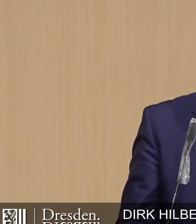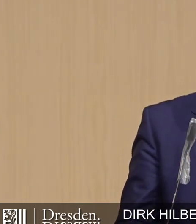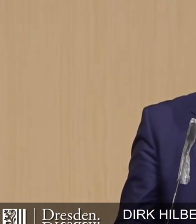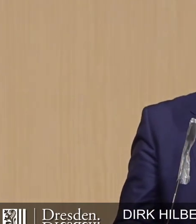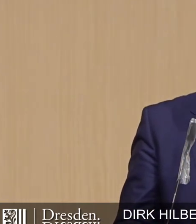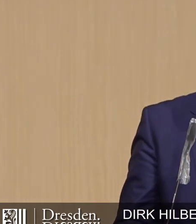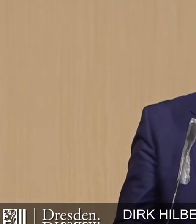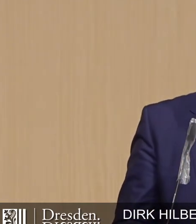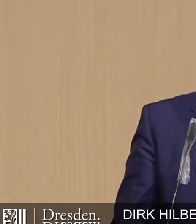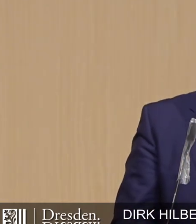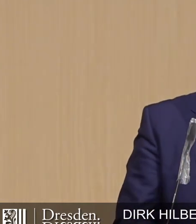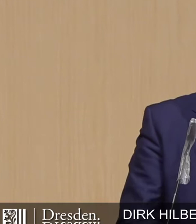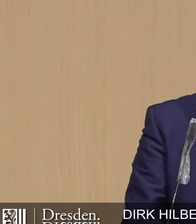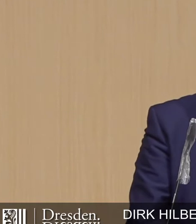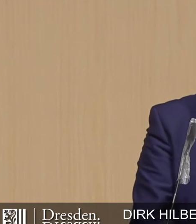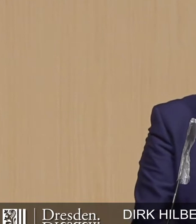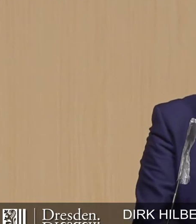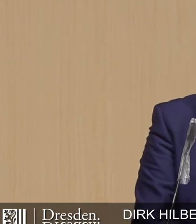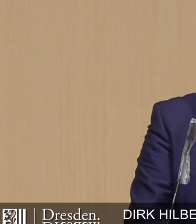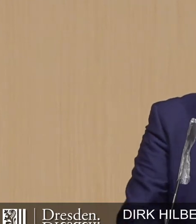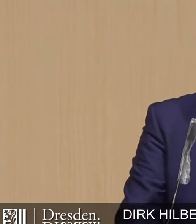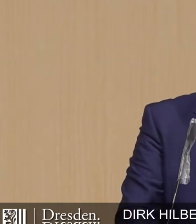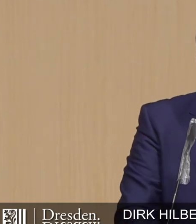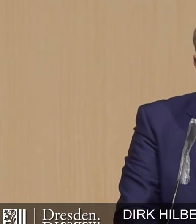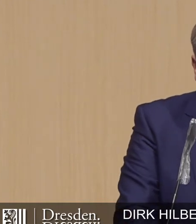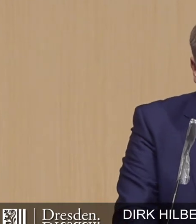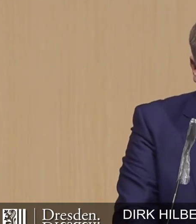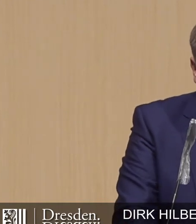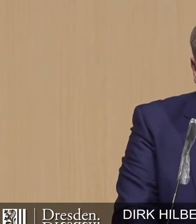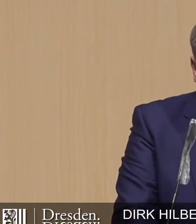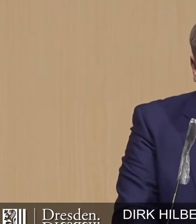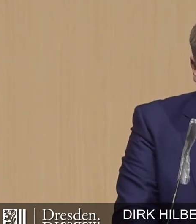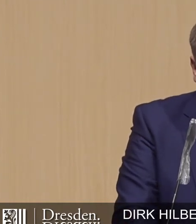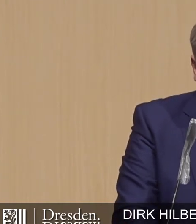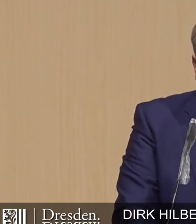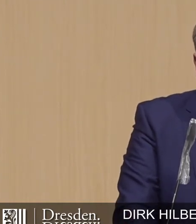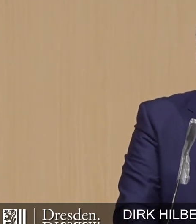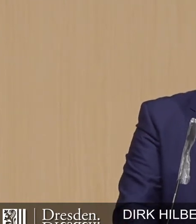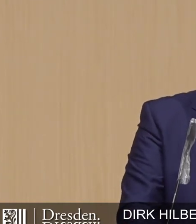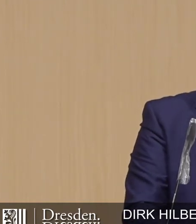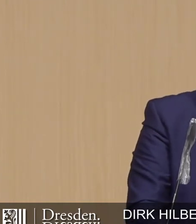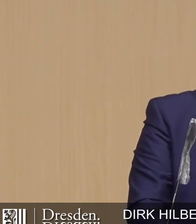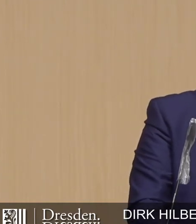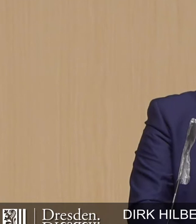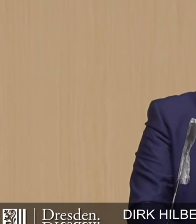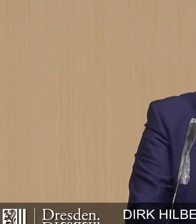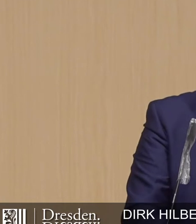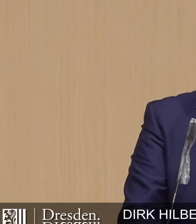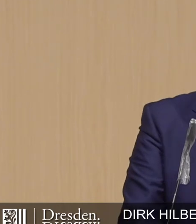einbringe. Der Vorschlag ist, dass wir 8 Millionen Euro, die im Rahmen